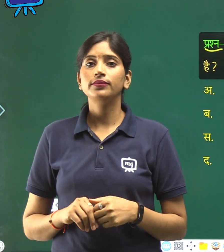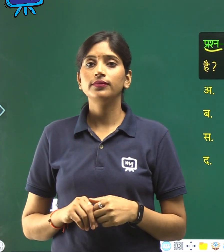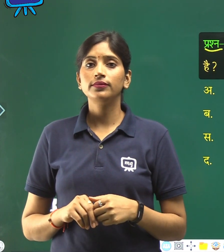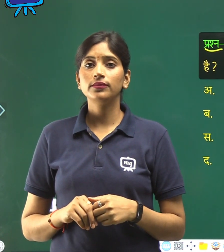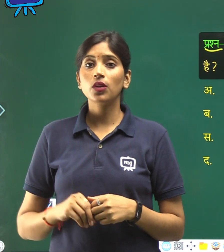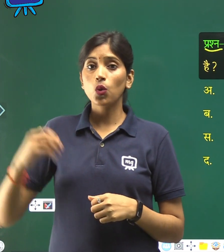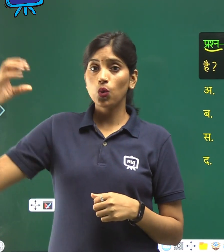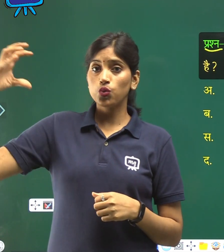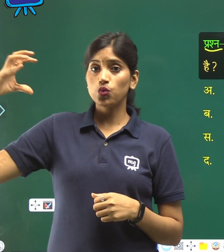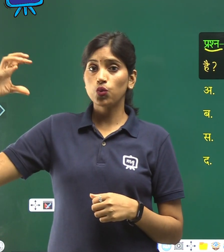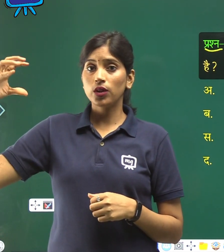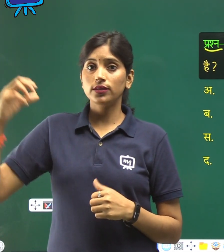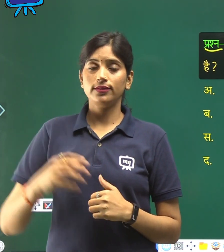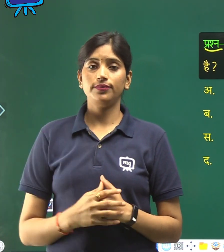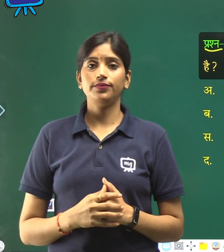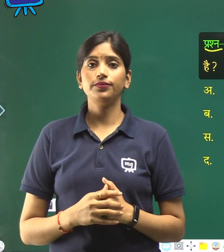सूरज